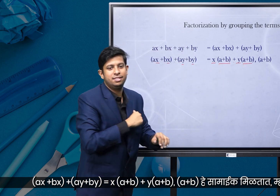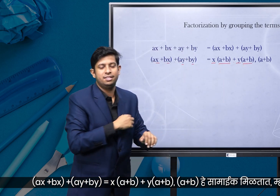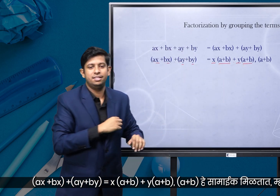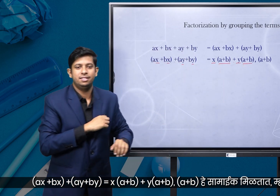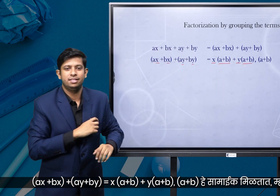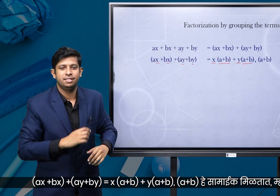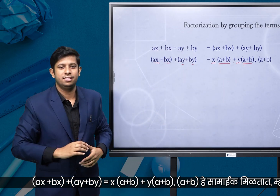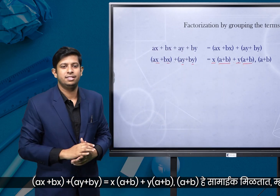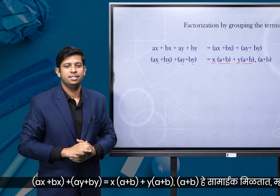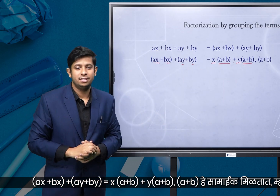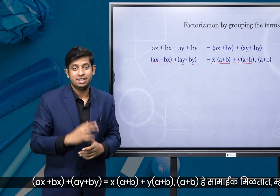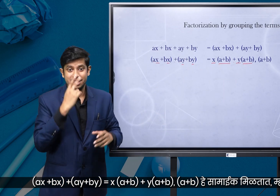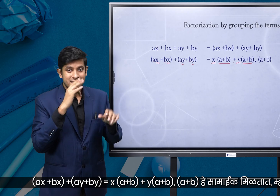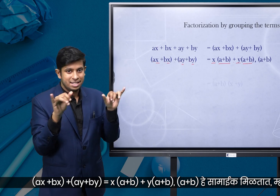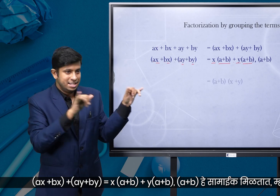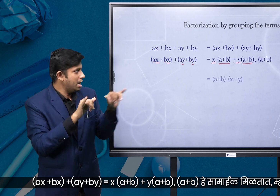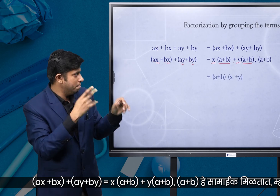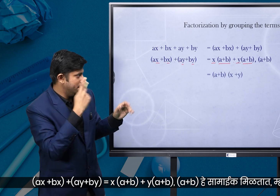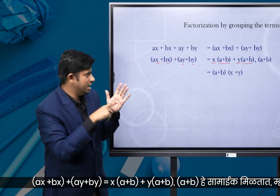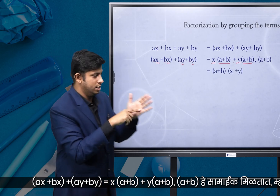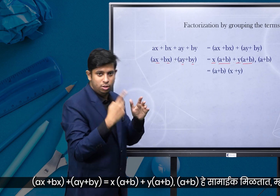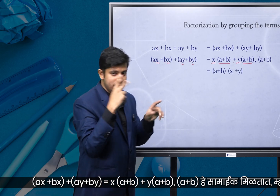बंद सामायिक मिळतात. म्हणजे आपल्याला बरोबर